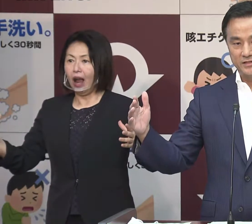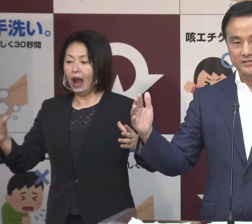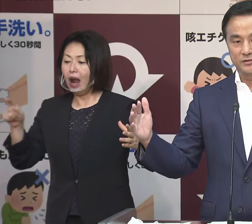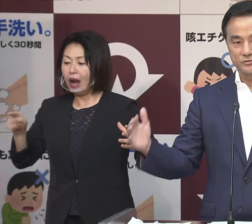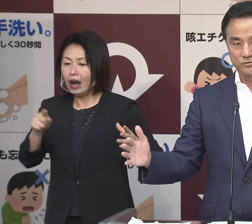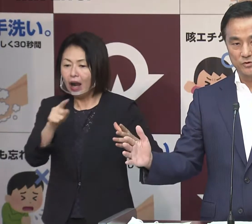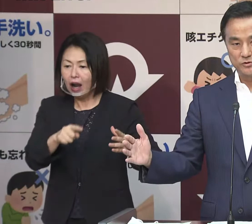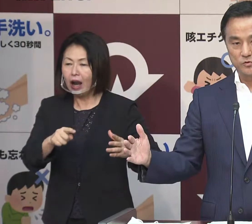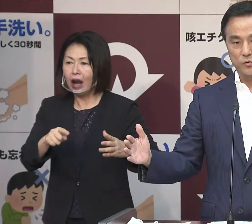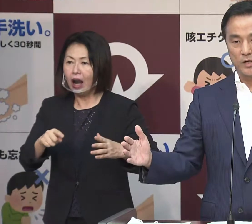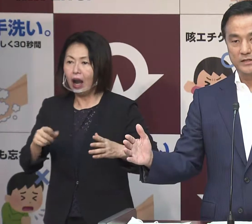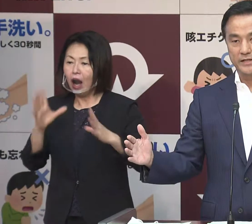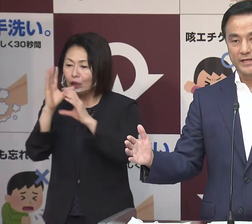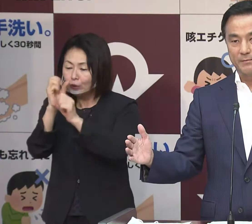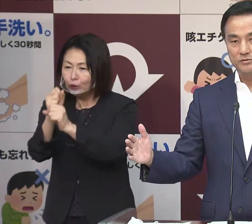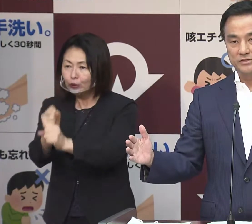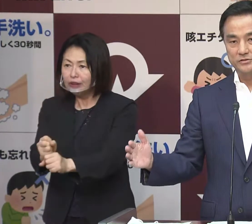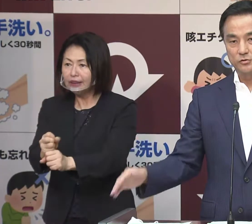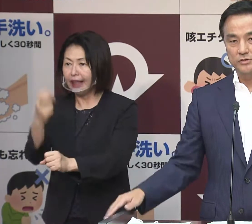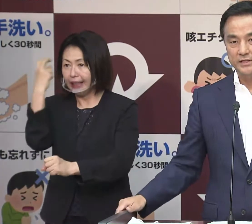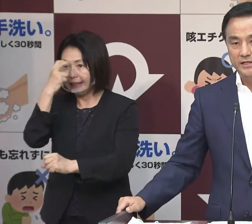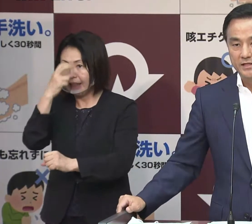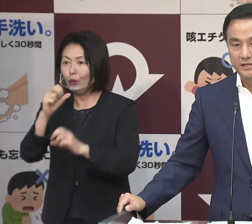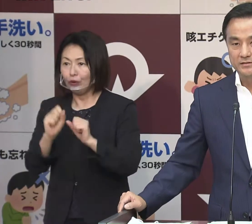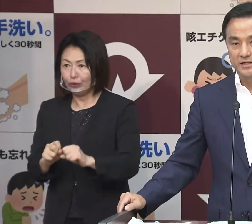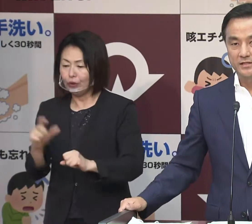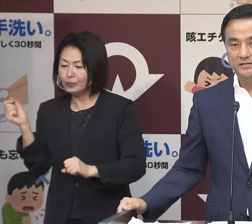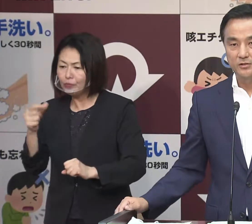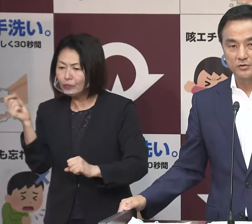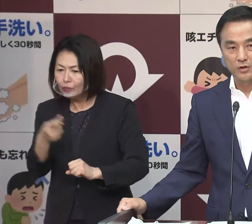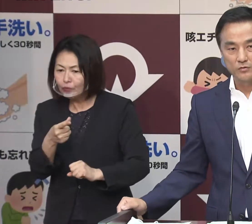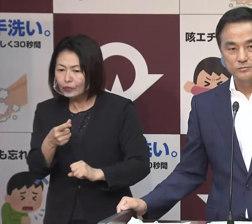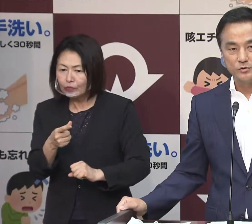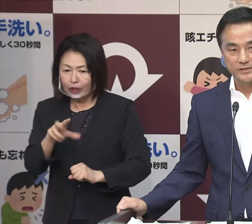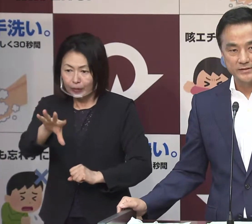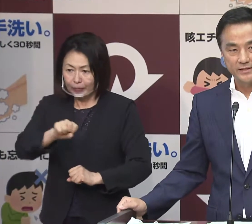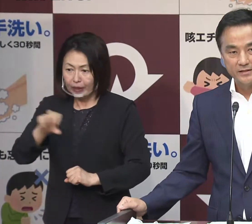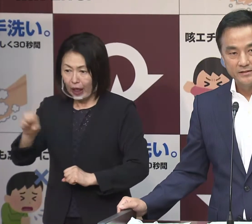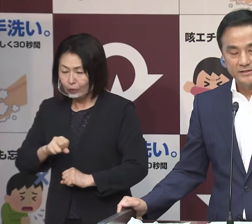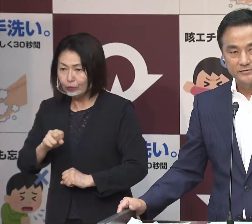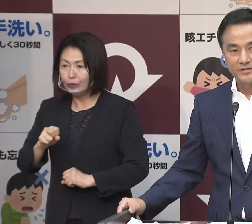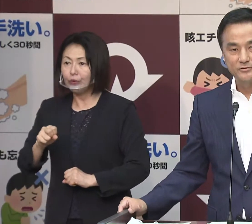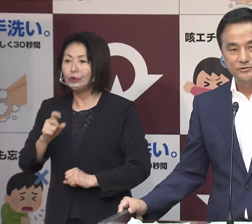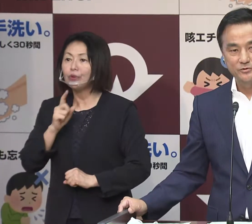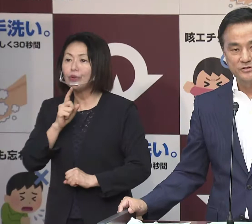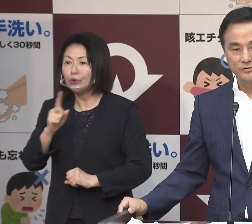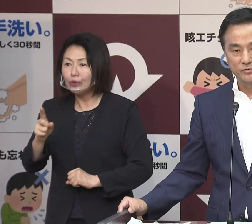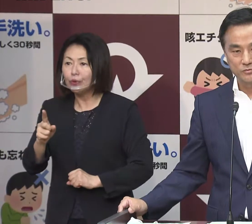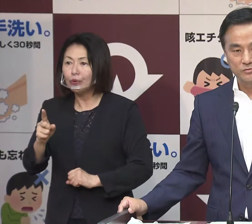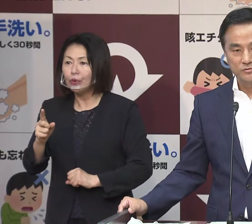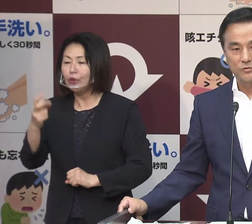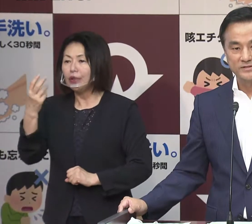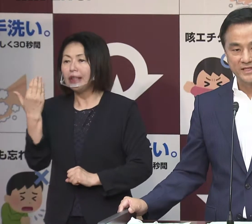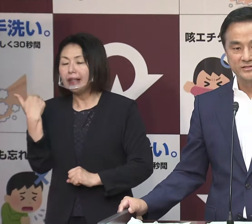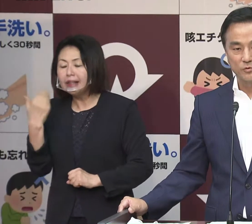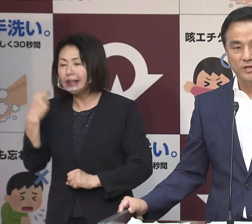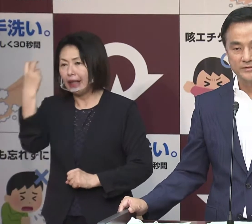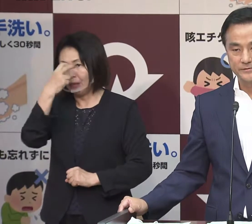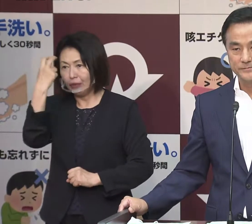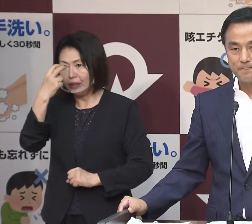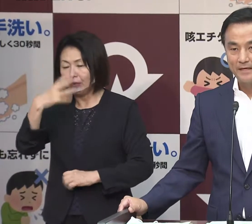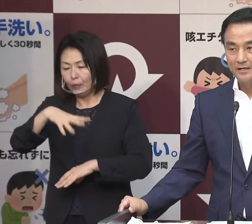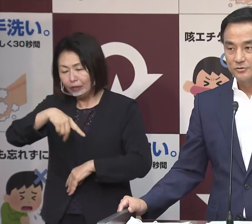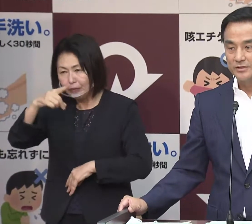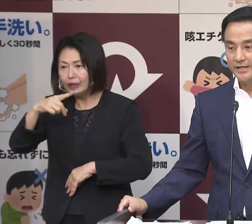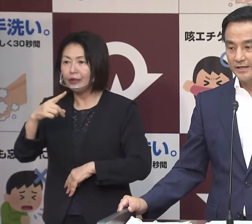に検査をするということを行って、まず迅速に感染しているかどうかの有無をですね、早急に確認をしていく それをまず第一に行っ